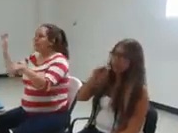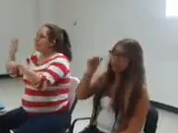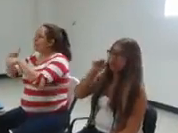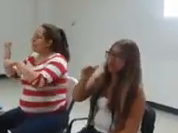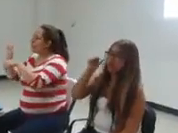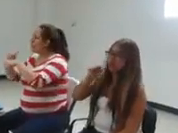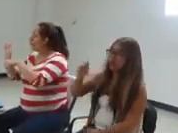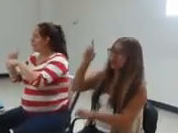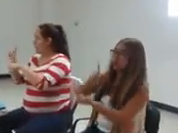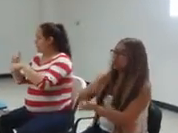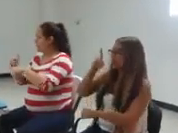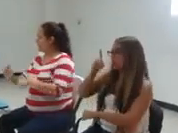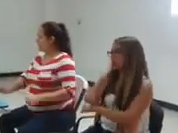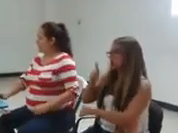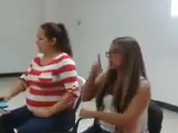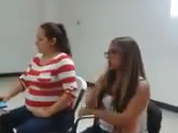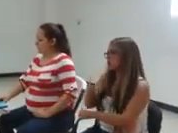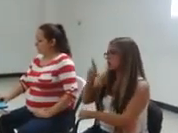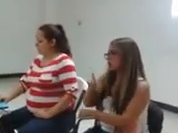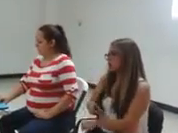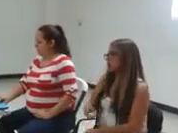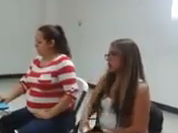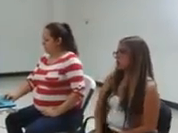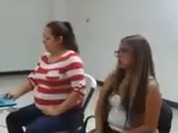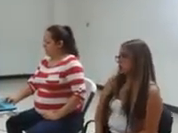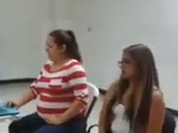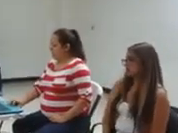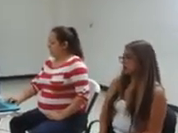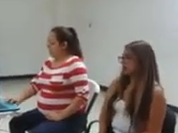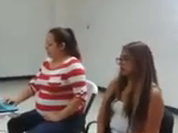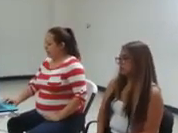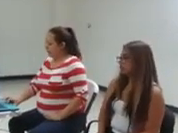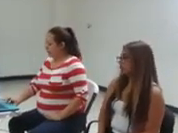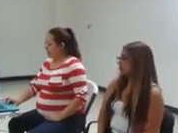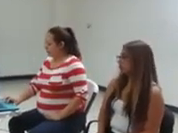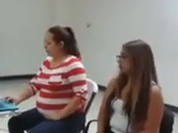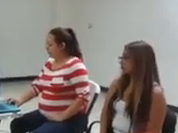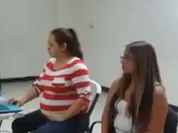Y todos los días. ¿Sí? A ver, ahí va, cántelo usted.